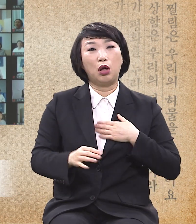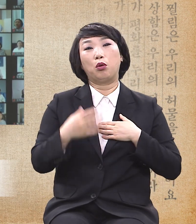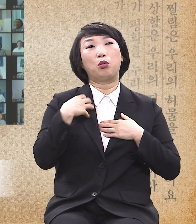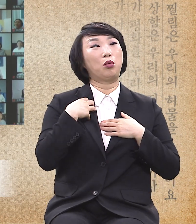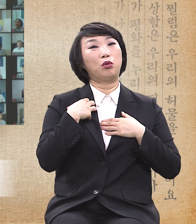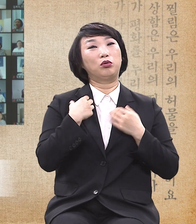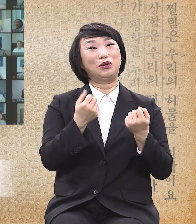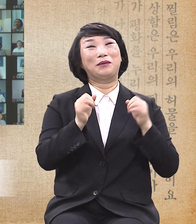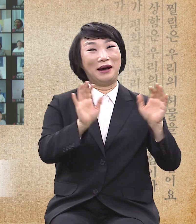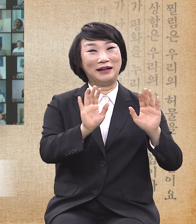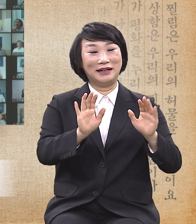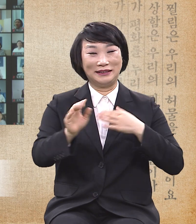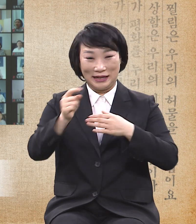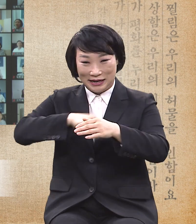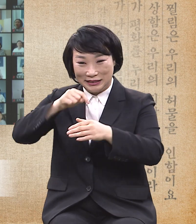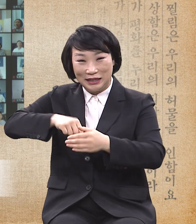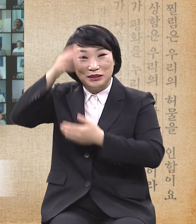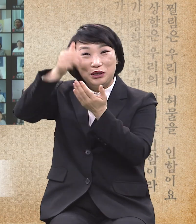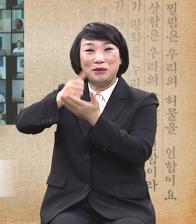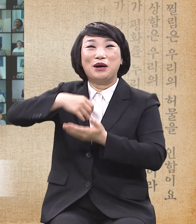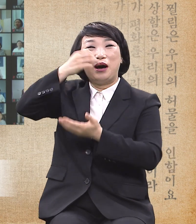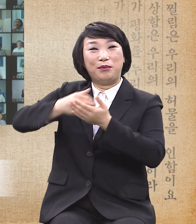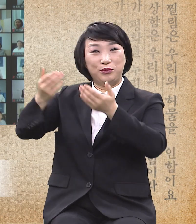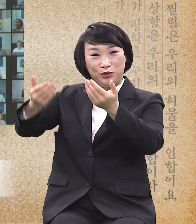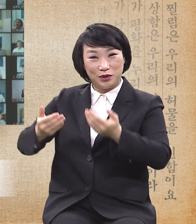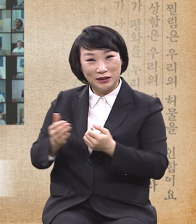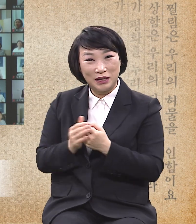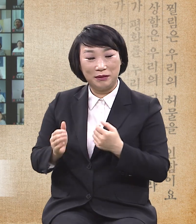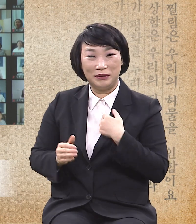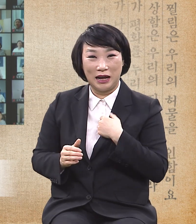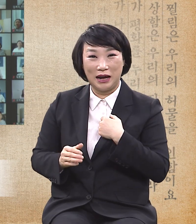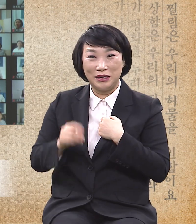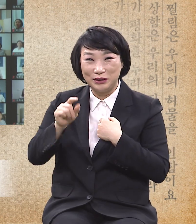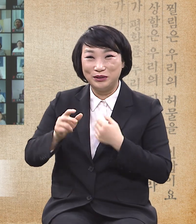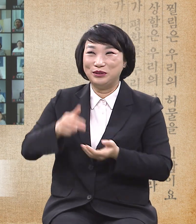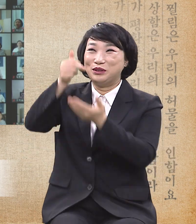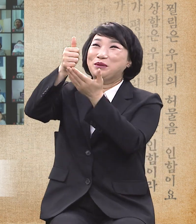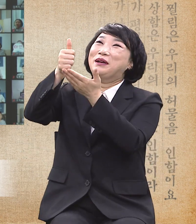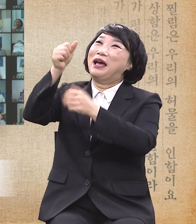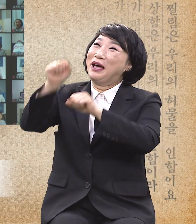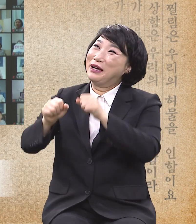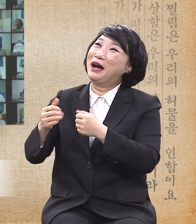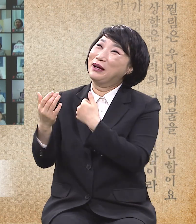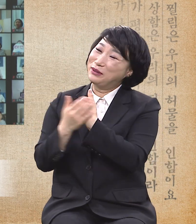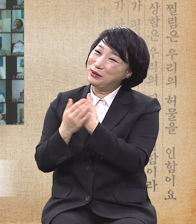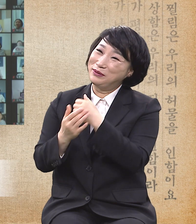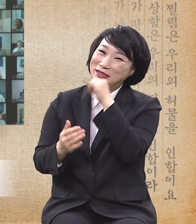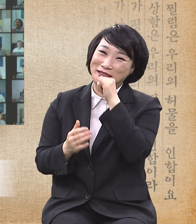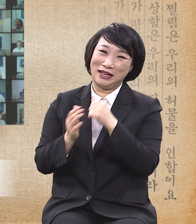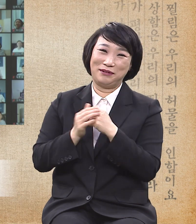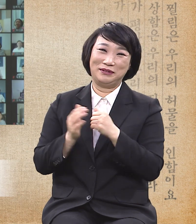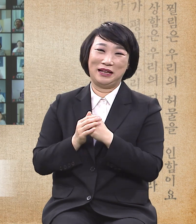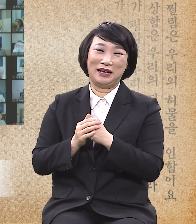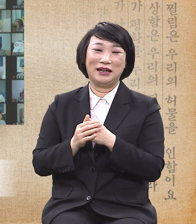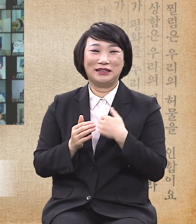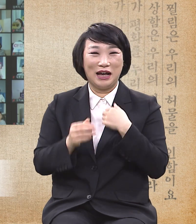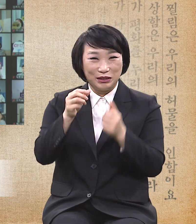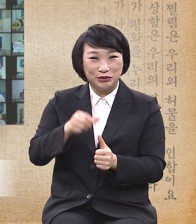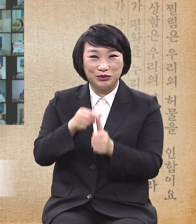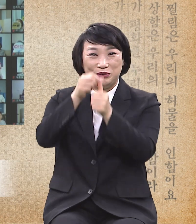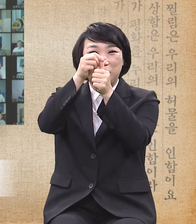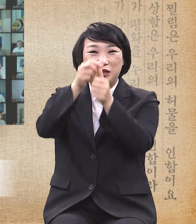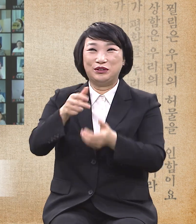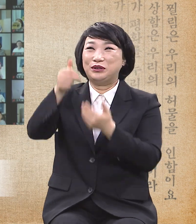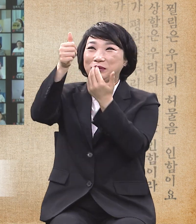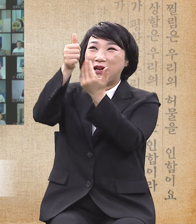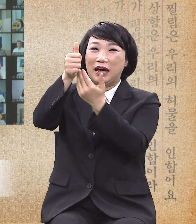아니오. 내 안에 성령께서 감동하셔서 그것도 주님이 하시게 하시니 나를 구원하신